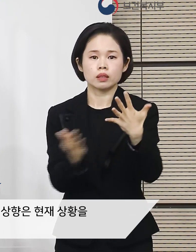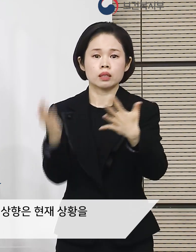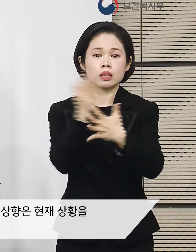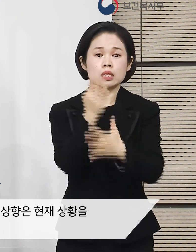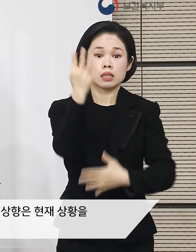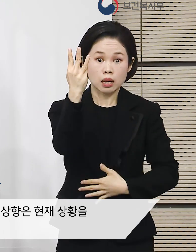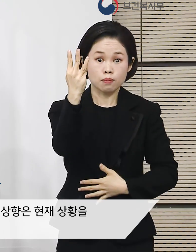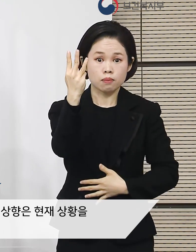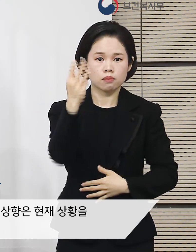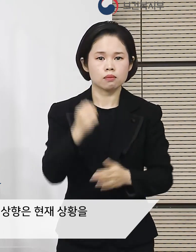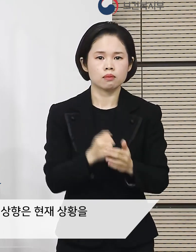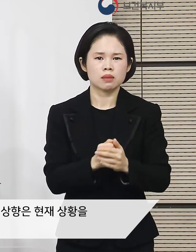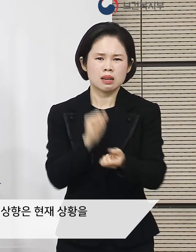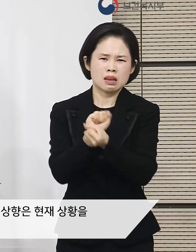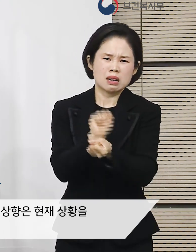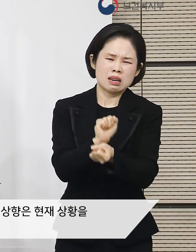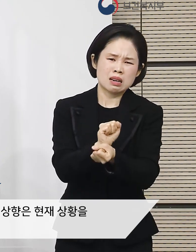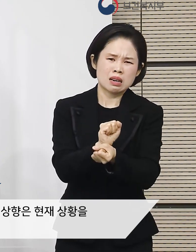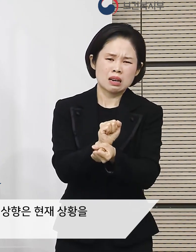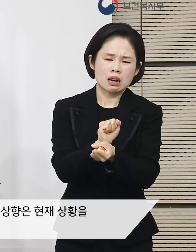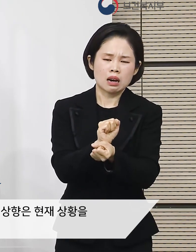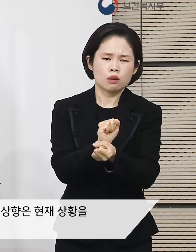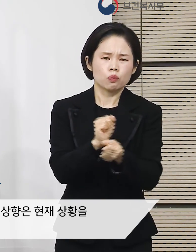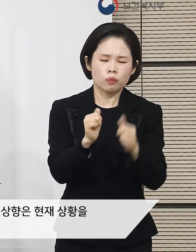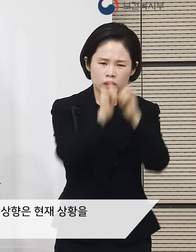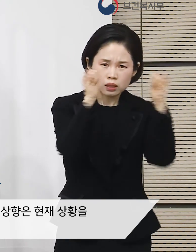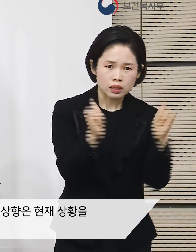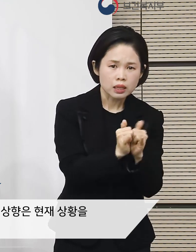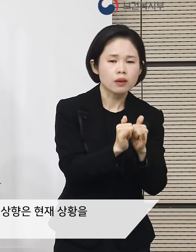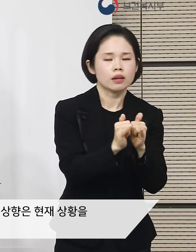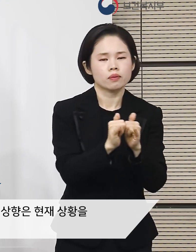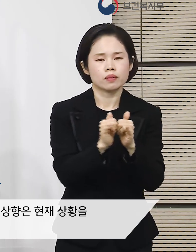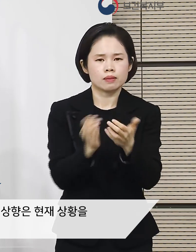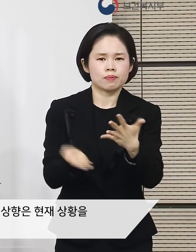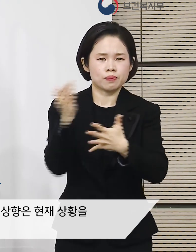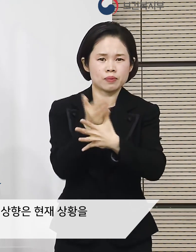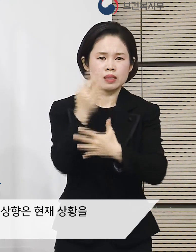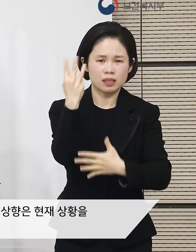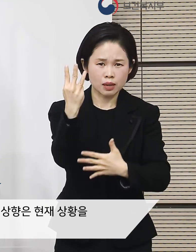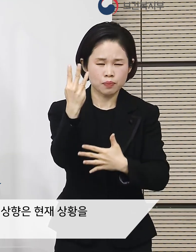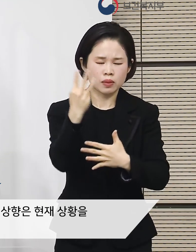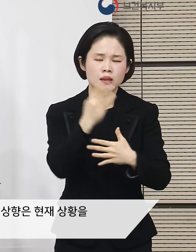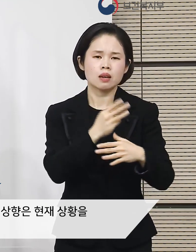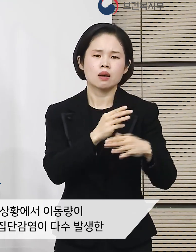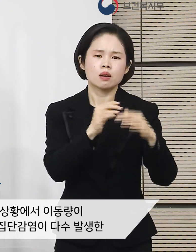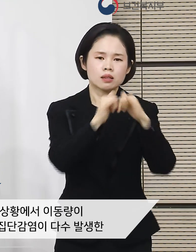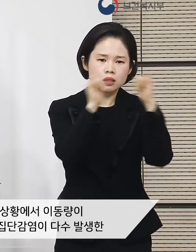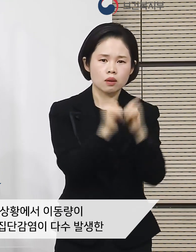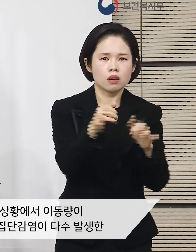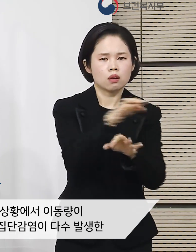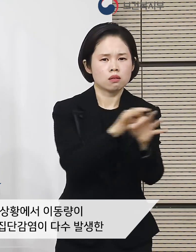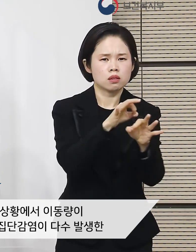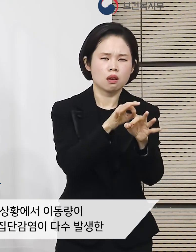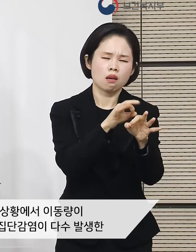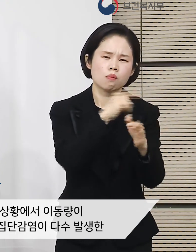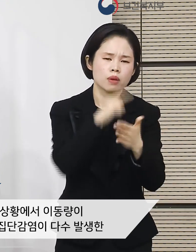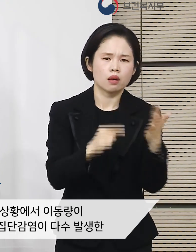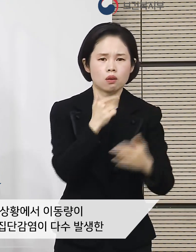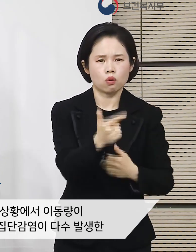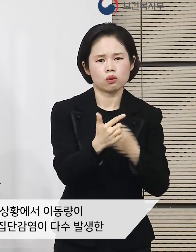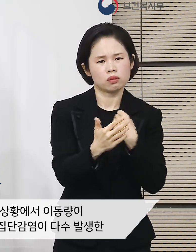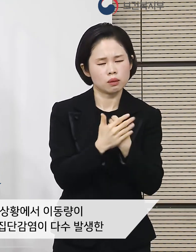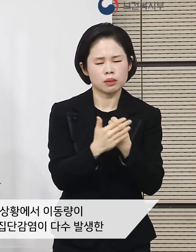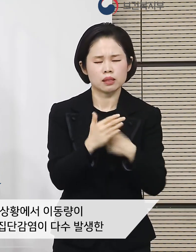예상되는 3단계로의 상향은 현재 상황을 조금 더 지켜보며 결정할 필요가 있습니다. 다만 환자